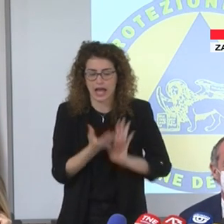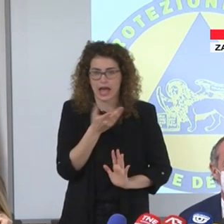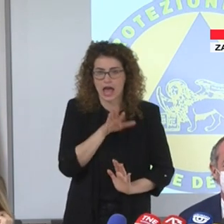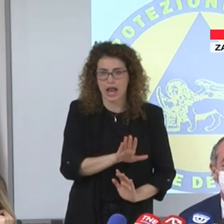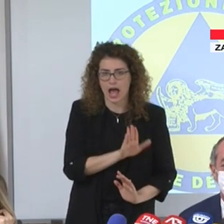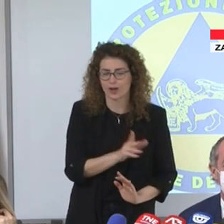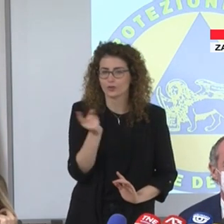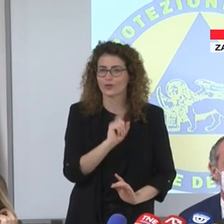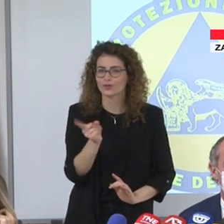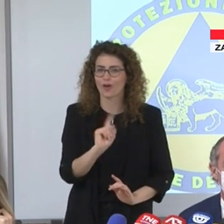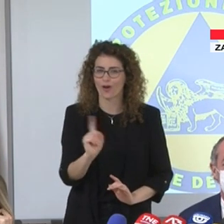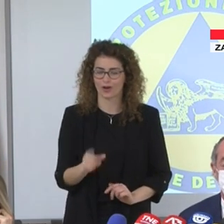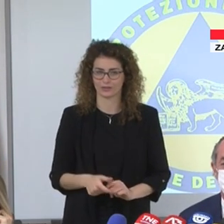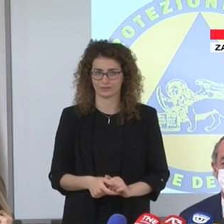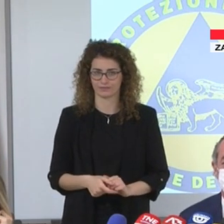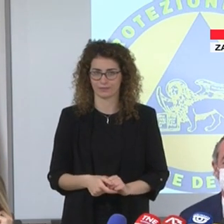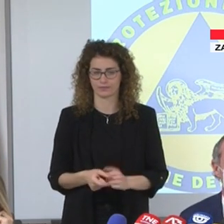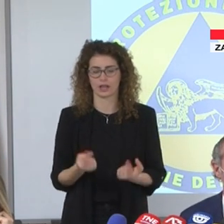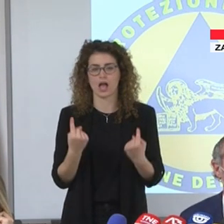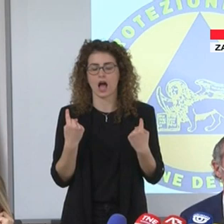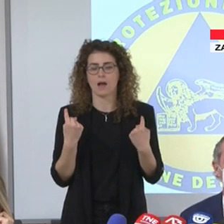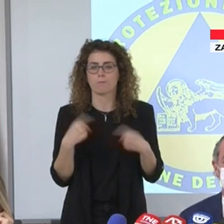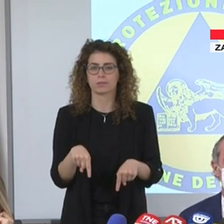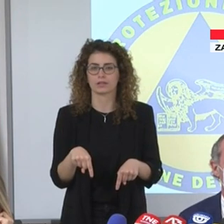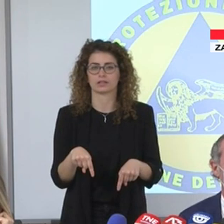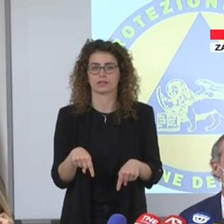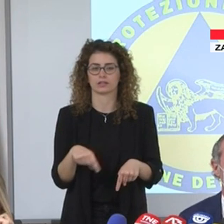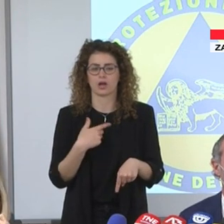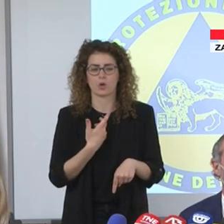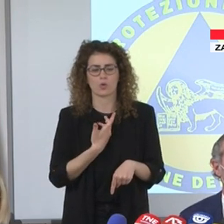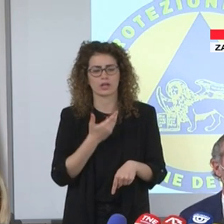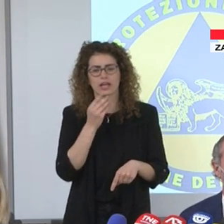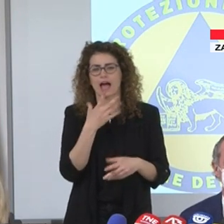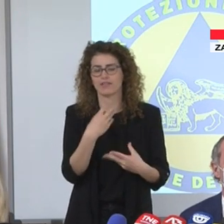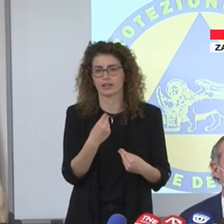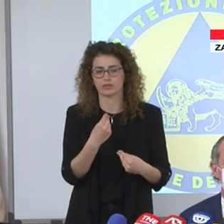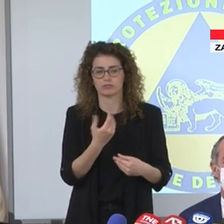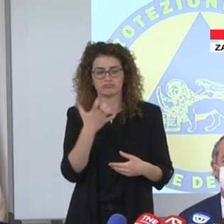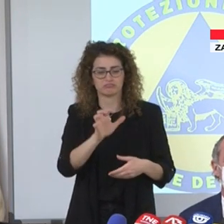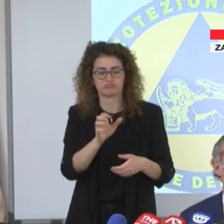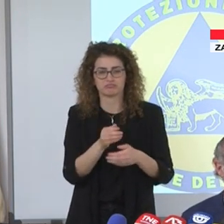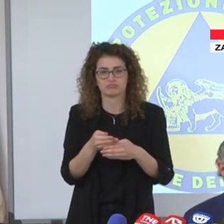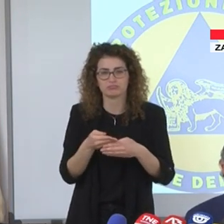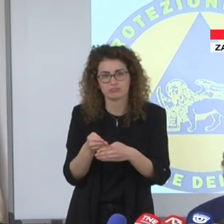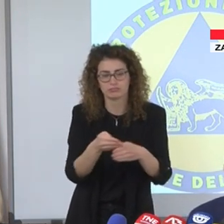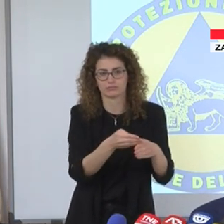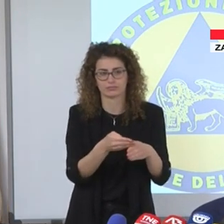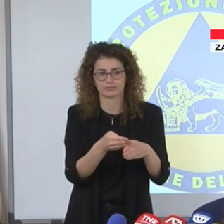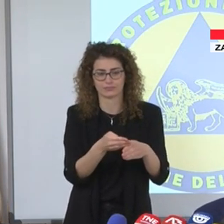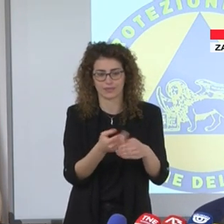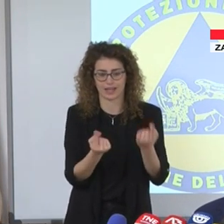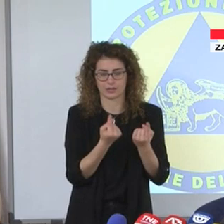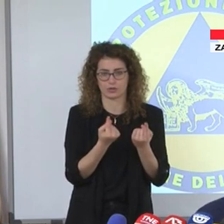sua. Per cui si è prestato a divulgare. Allora, ma divulgare non una cosa fresca,